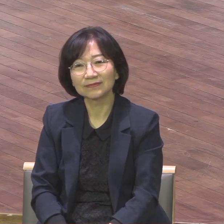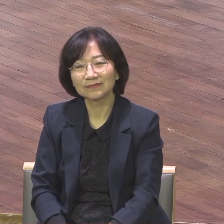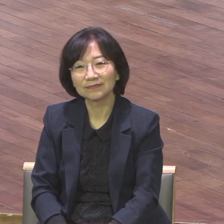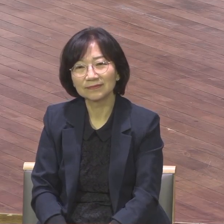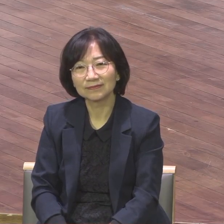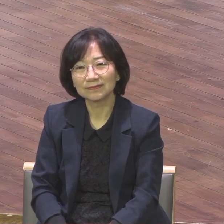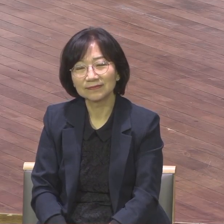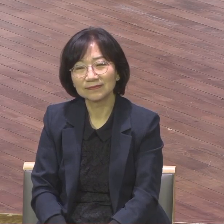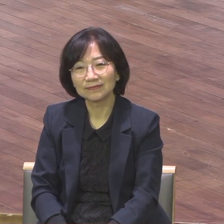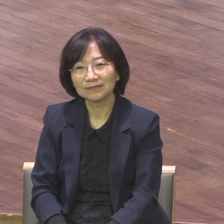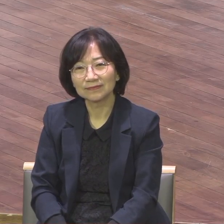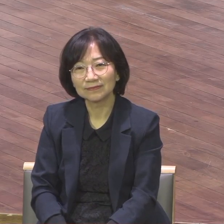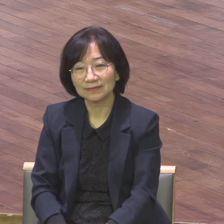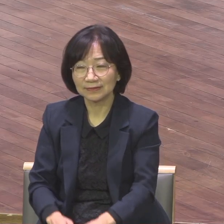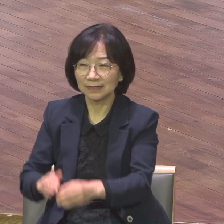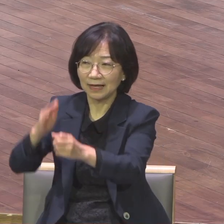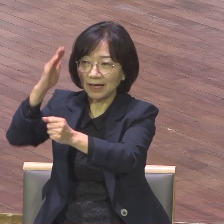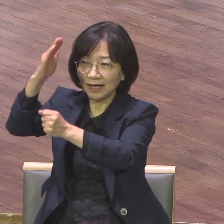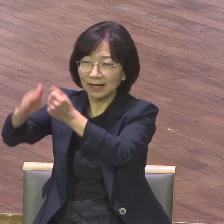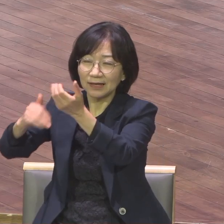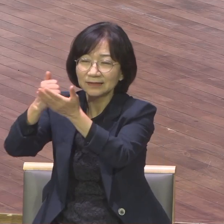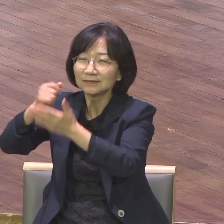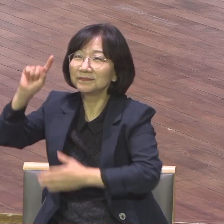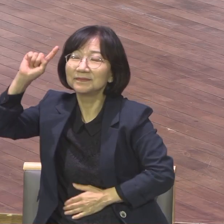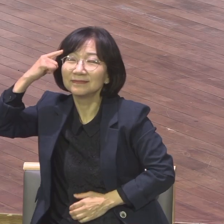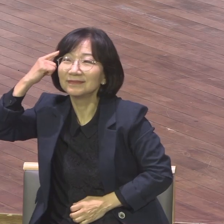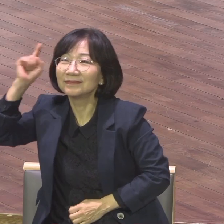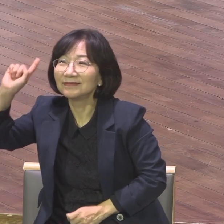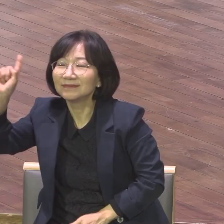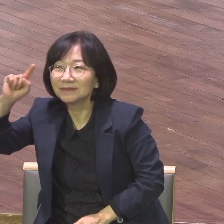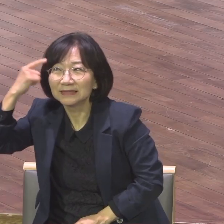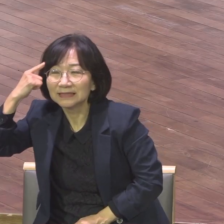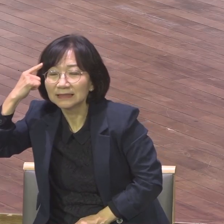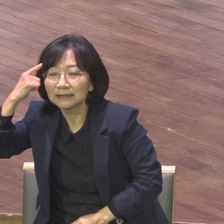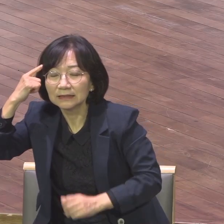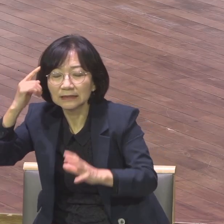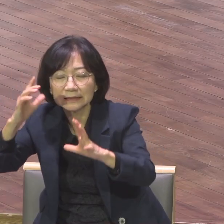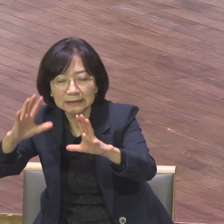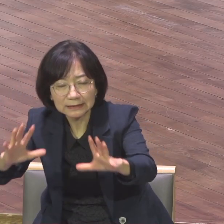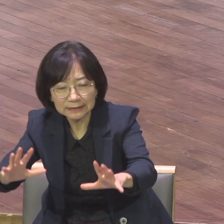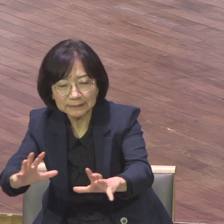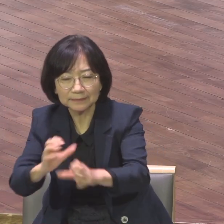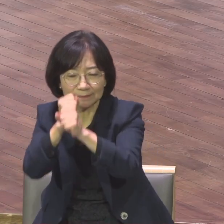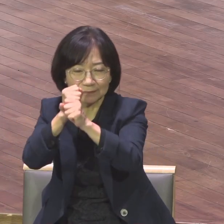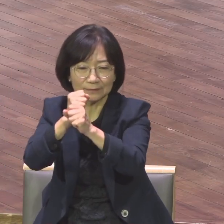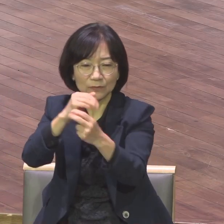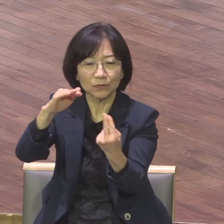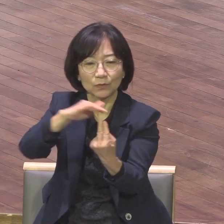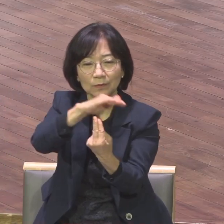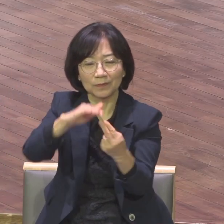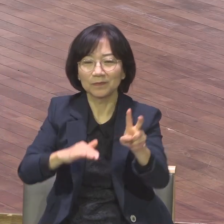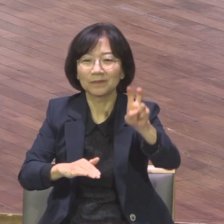생각을 한 가지로 딱 요약할 수 있는데 그게 뭐냐? 요한복음 20장 31절이에요.